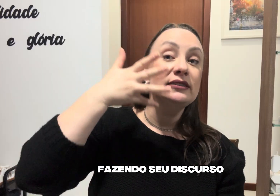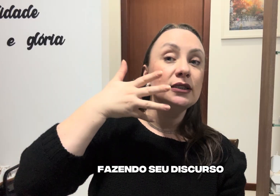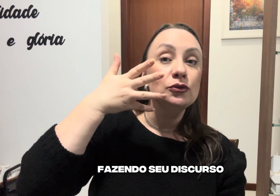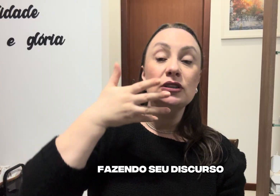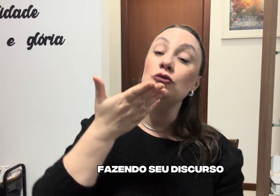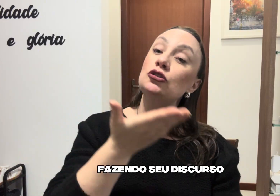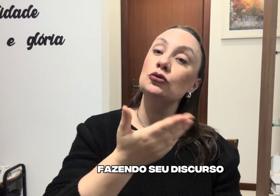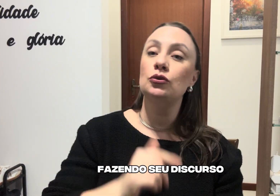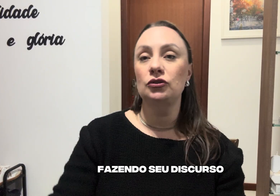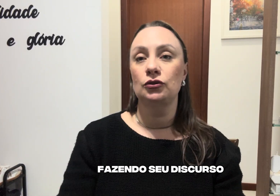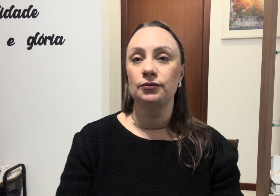fazendo o seu discurso.